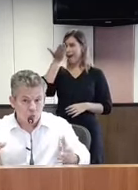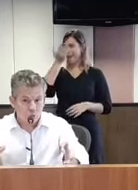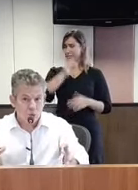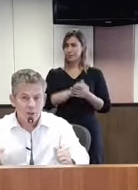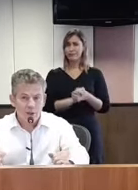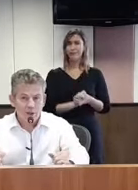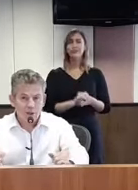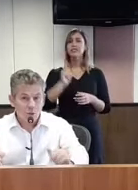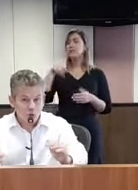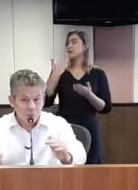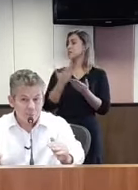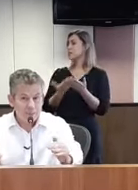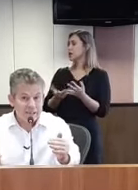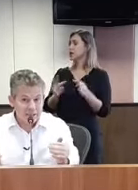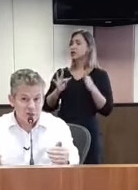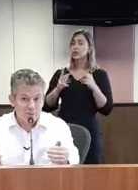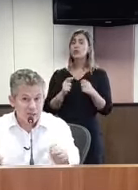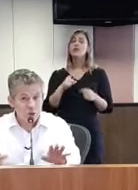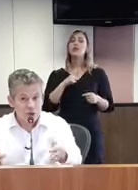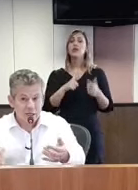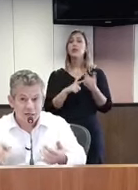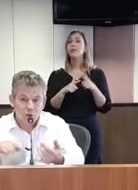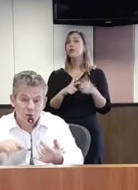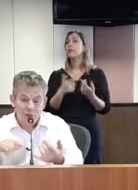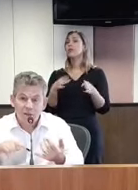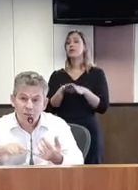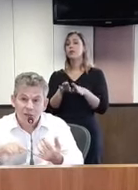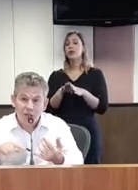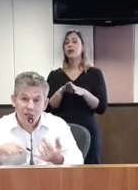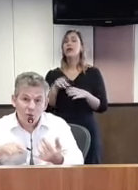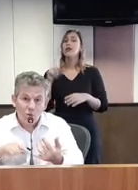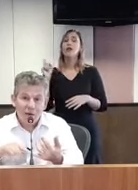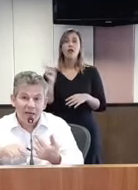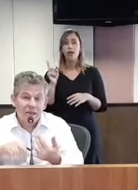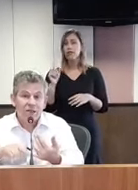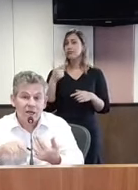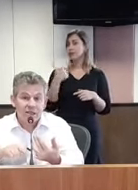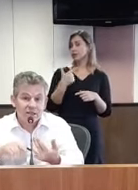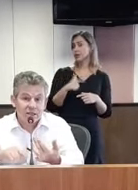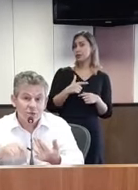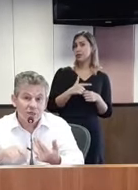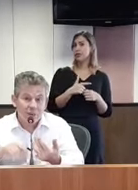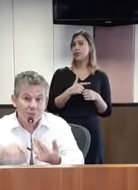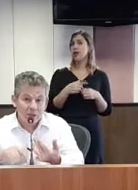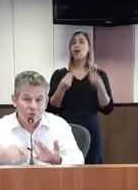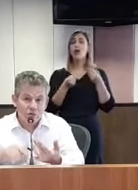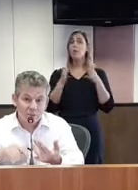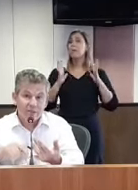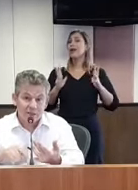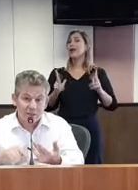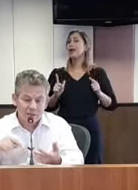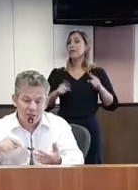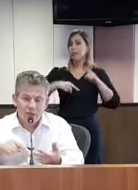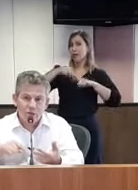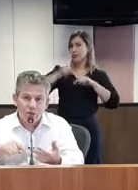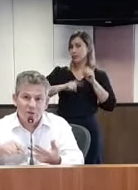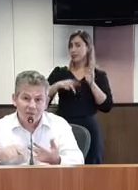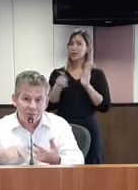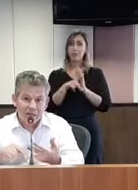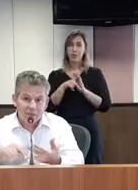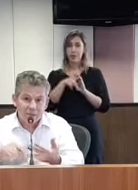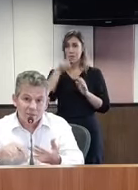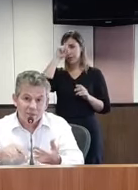perder tudo. Tem um outro problema grande. Lá no estádio não tem uma área de esterilização de equipamentos que precisa, não